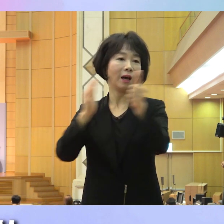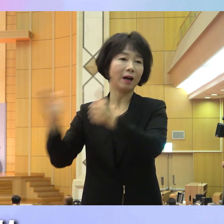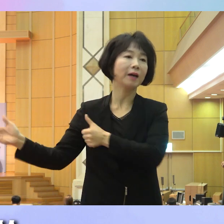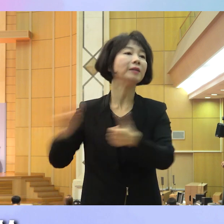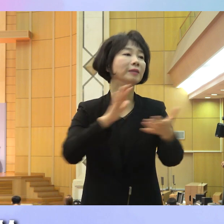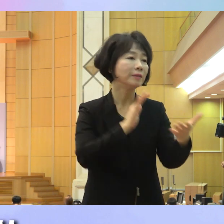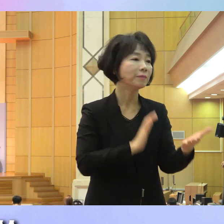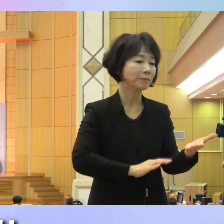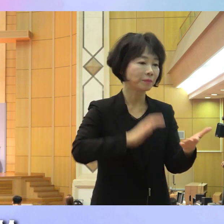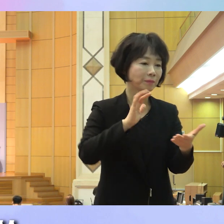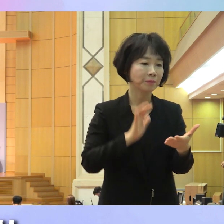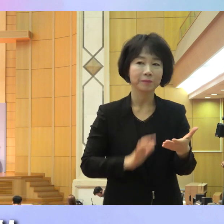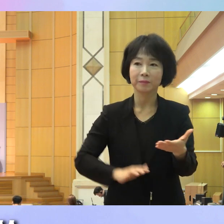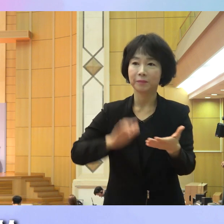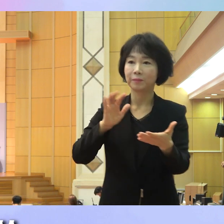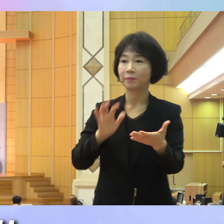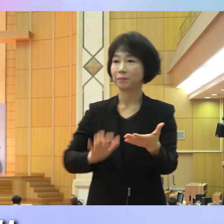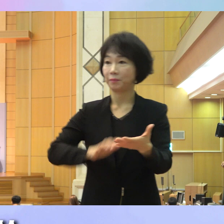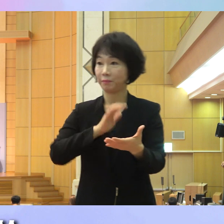나의 생명 되신 주,